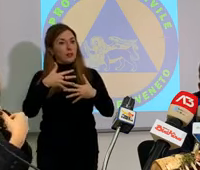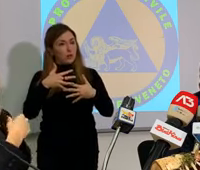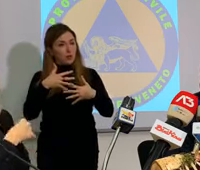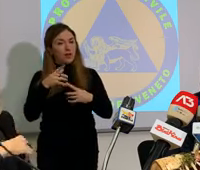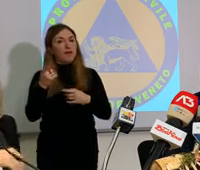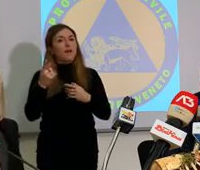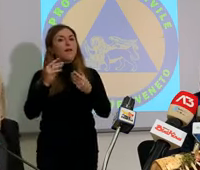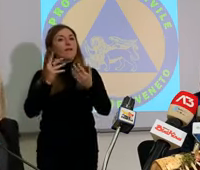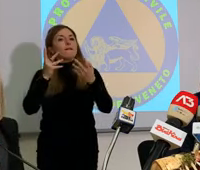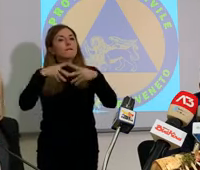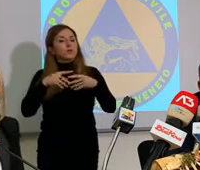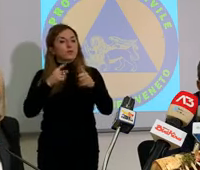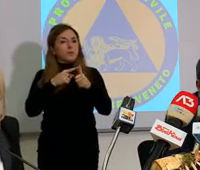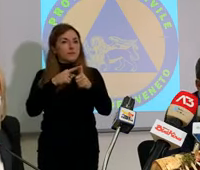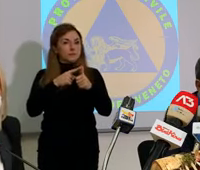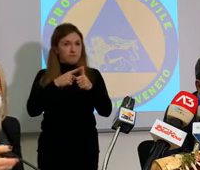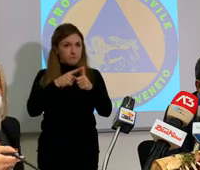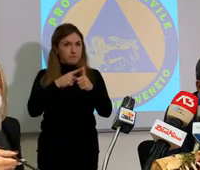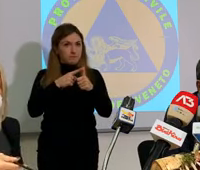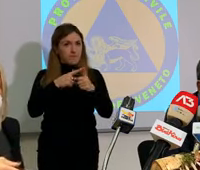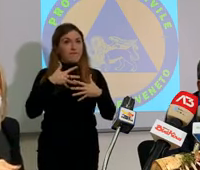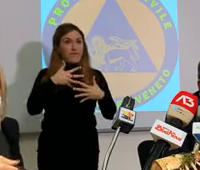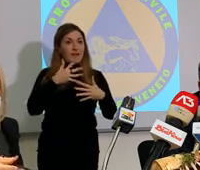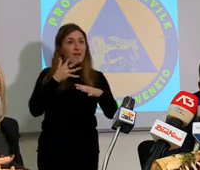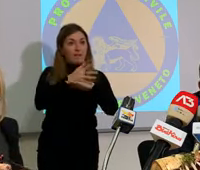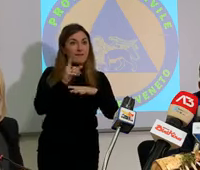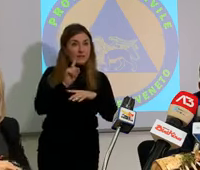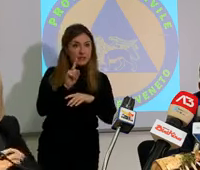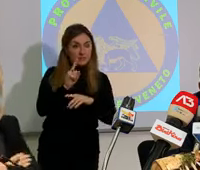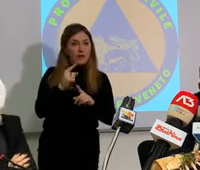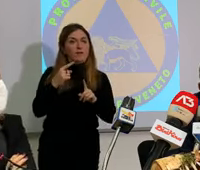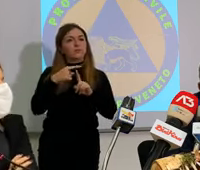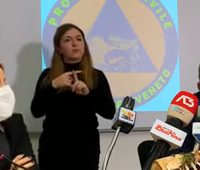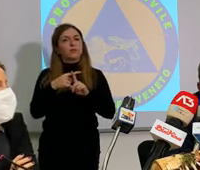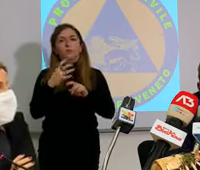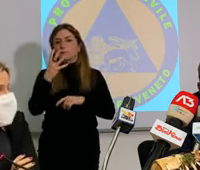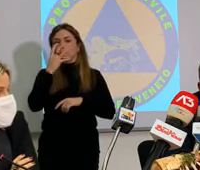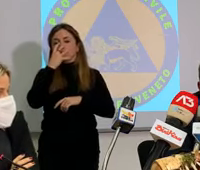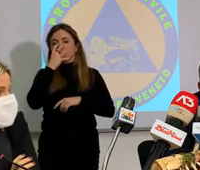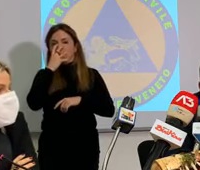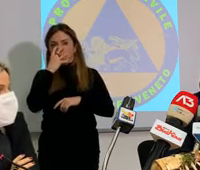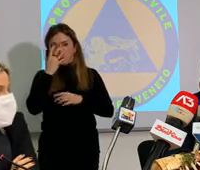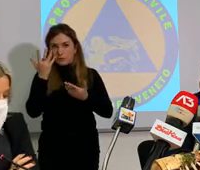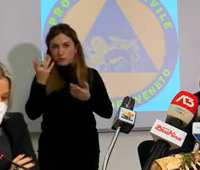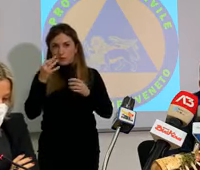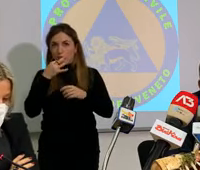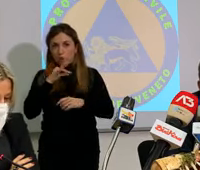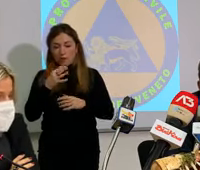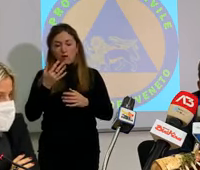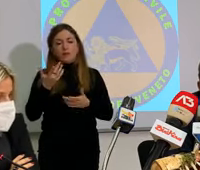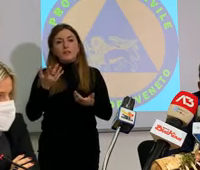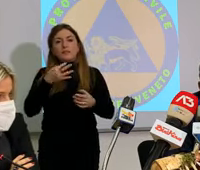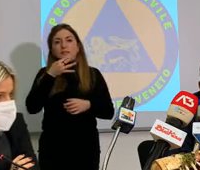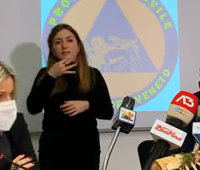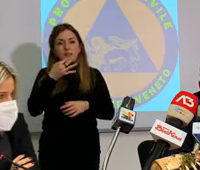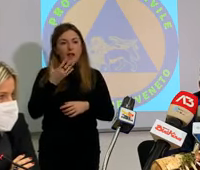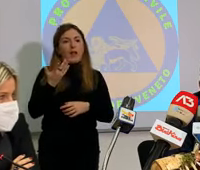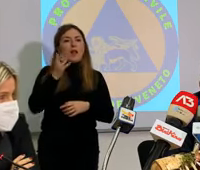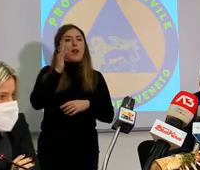la ventilazione non invasiva ma 20 la anche i pazienti intubati di conseguenza questi letti sono